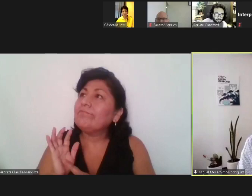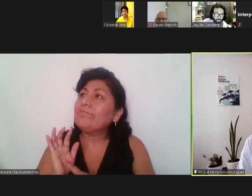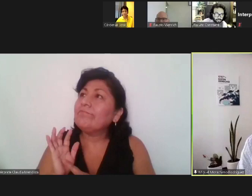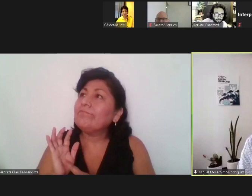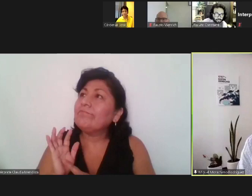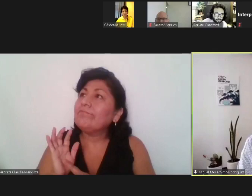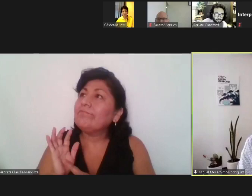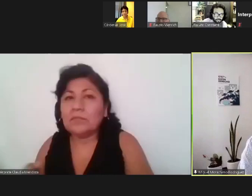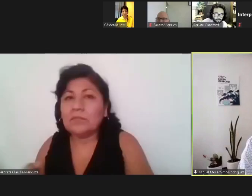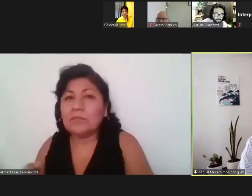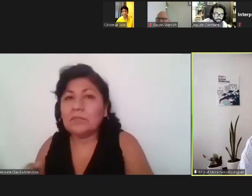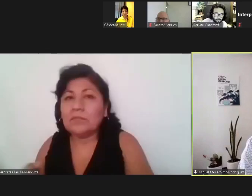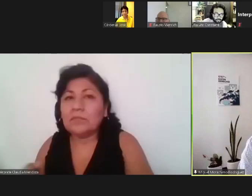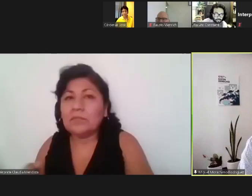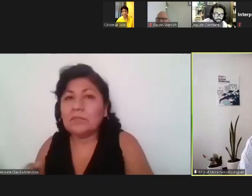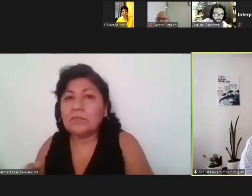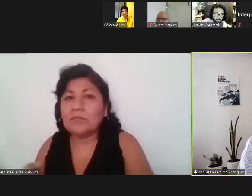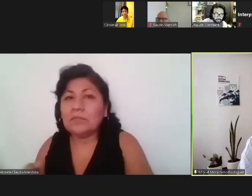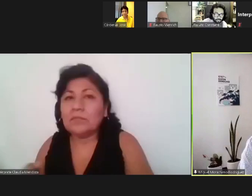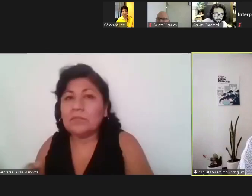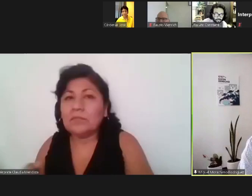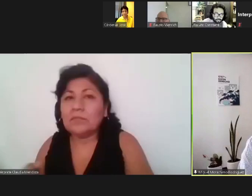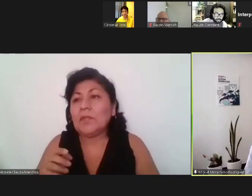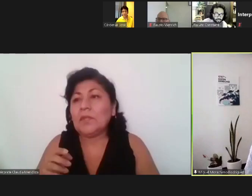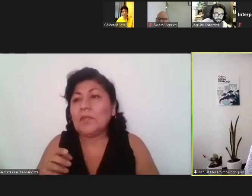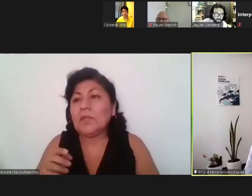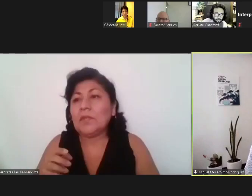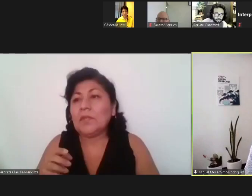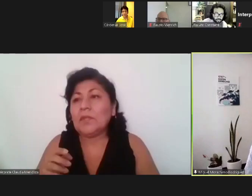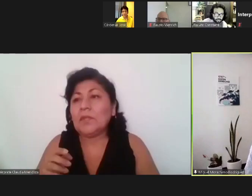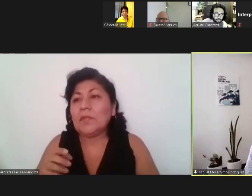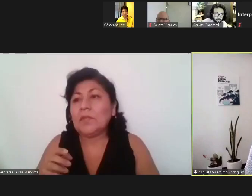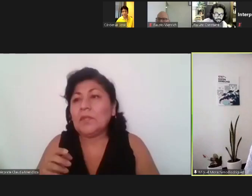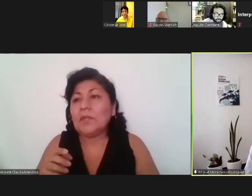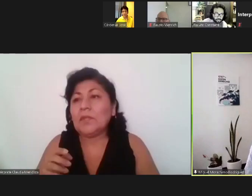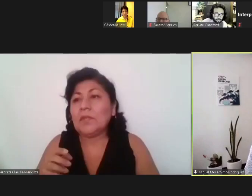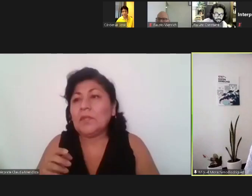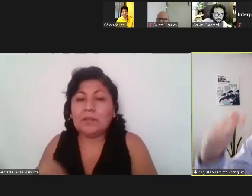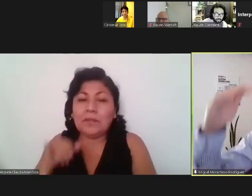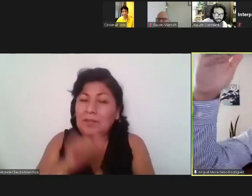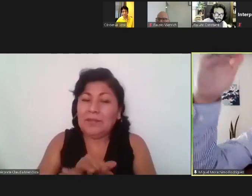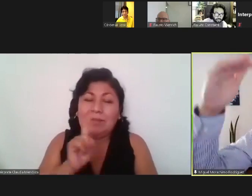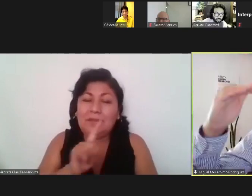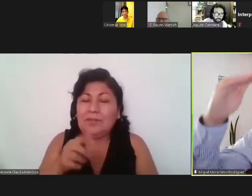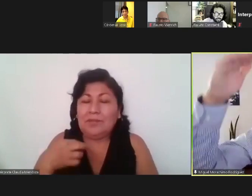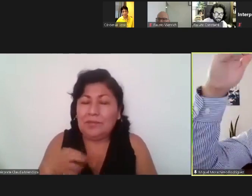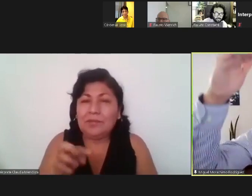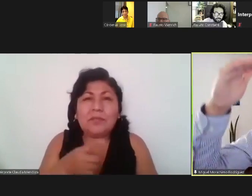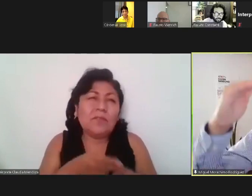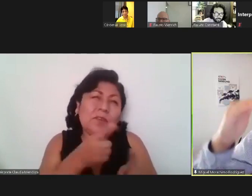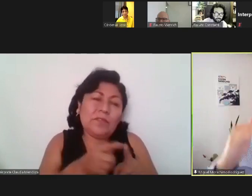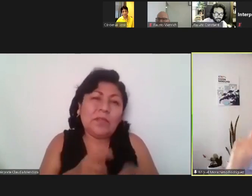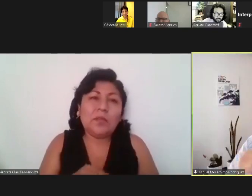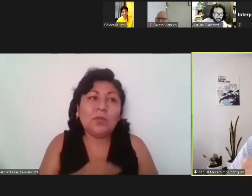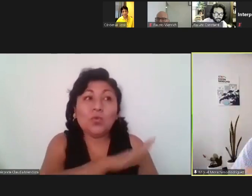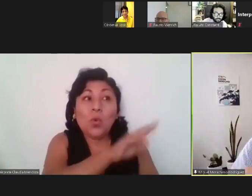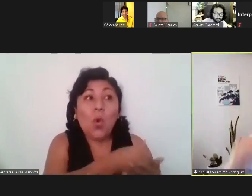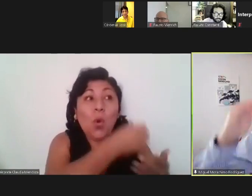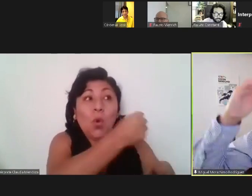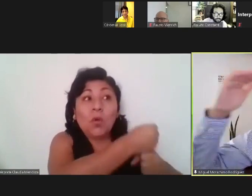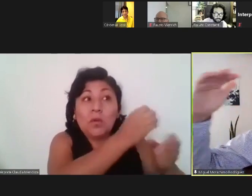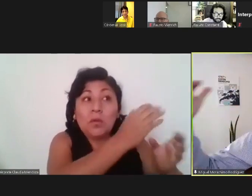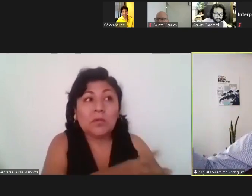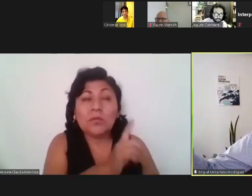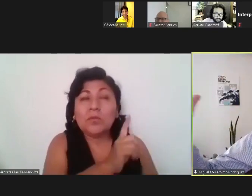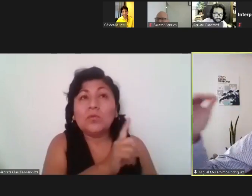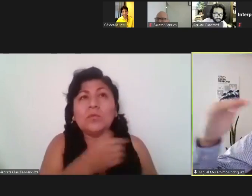pero no voy a permitir estos otros usos. Y como no todo el mundo tiene un abogado o abogada a su disposición para que le escriba una cláusula de